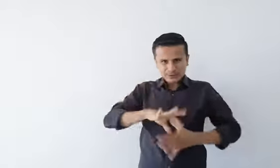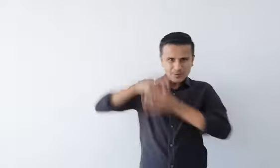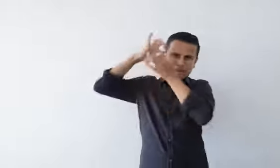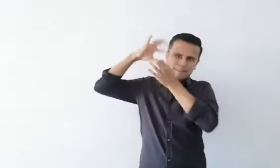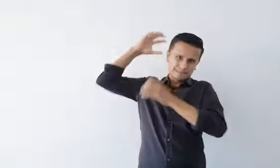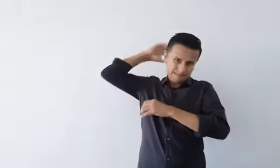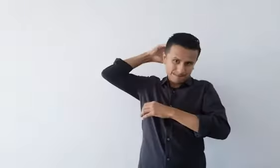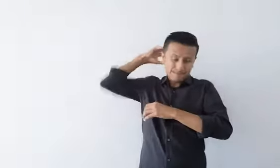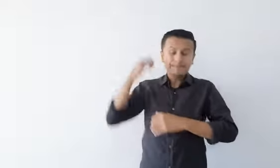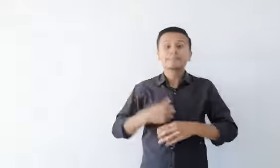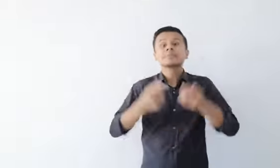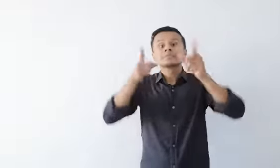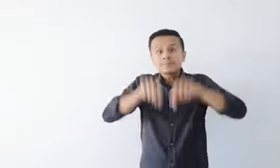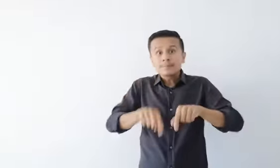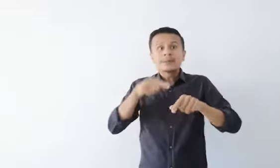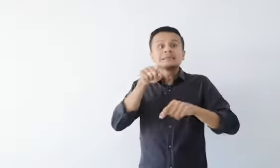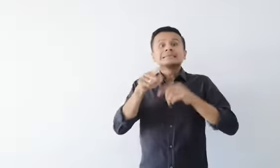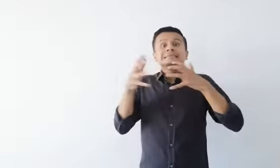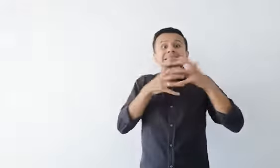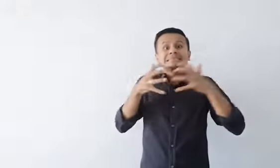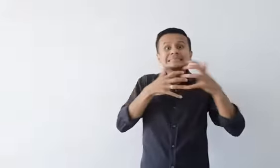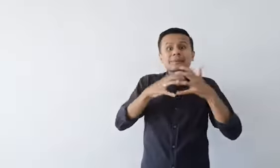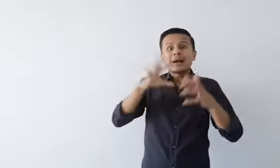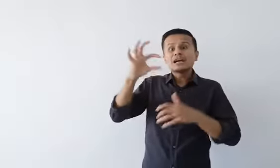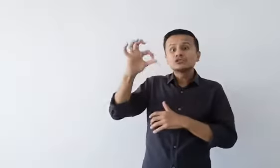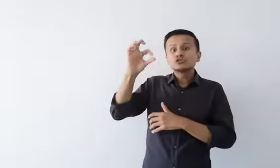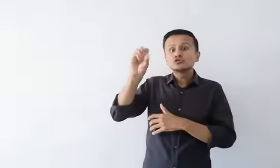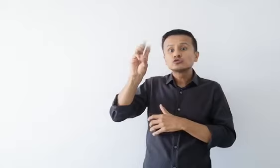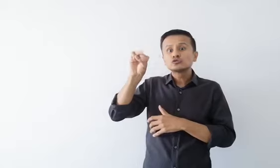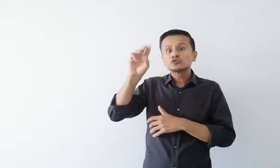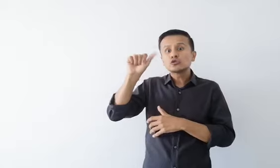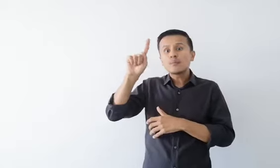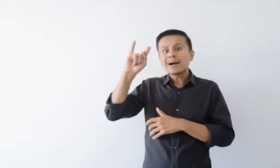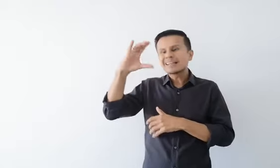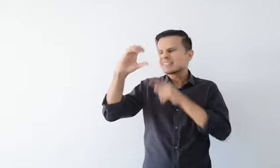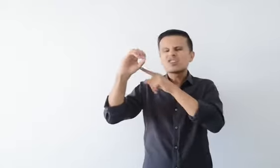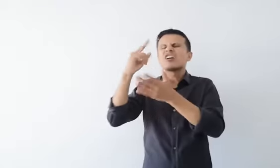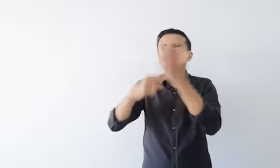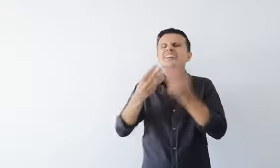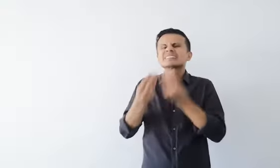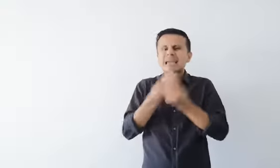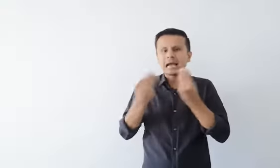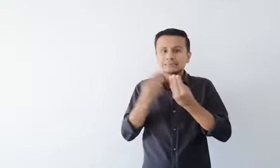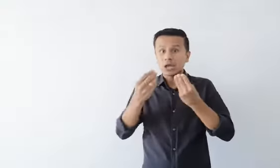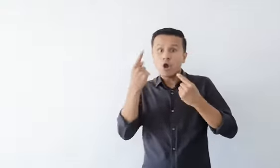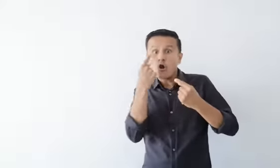información captada por los receptores sensoriales, como los ojos o la piel, hasta el sistema nervioso central.